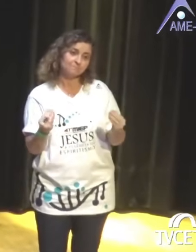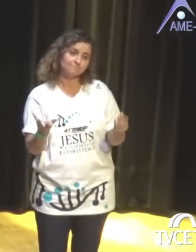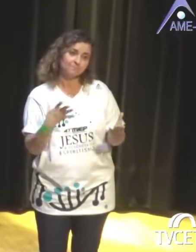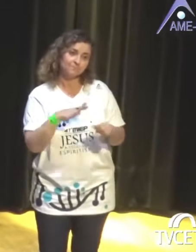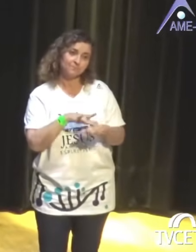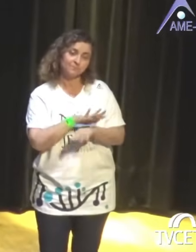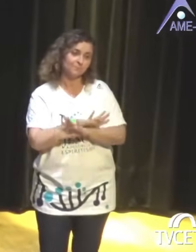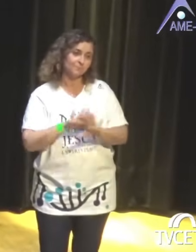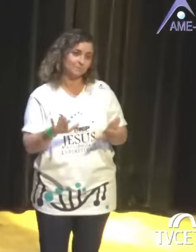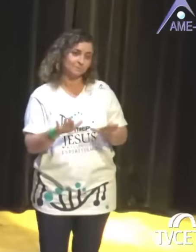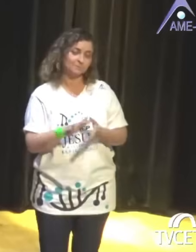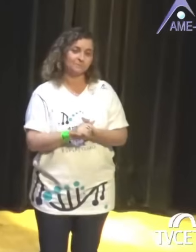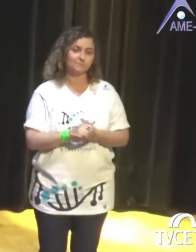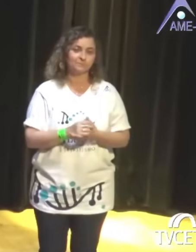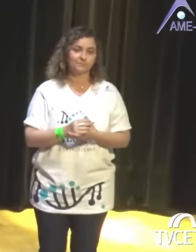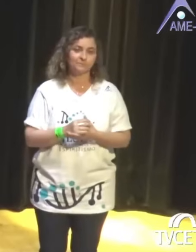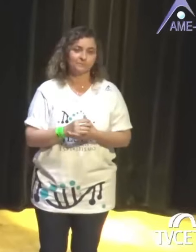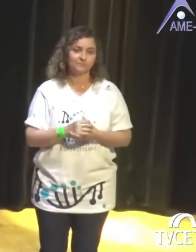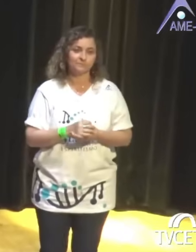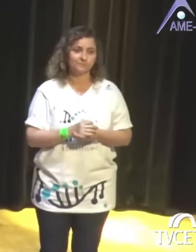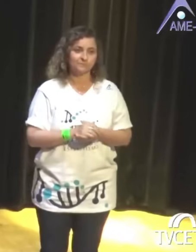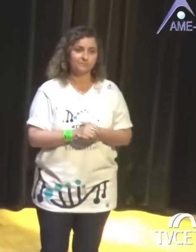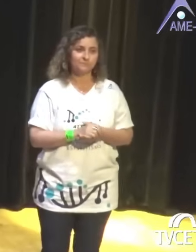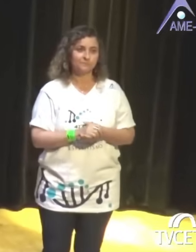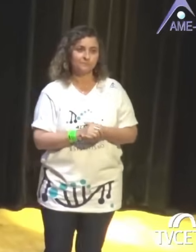curou curou o